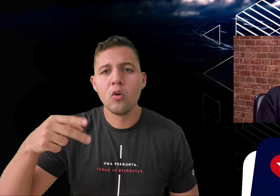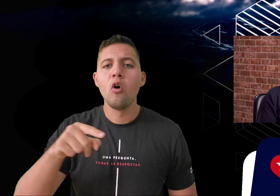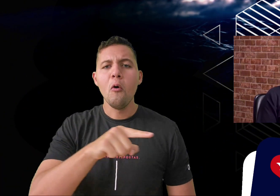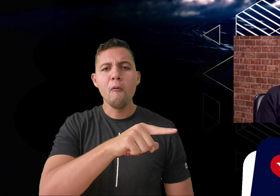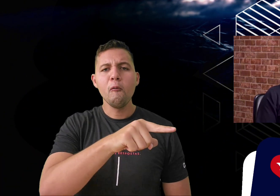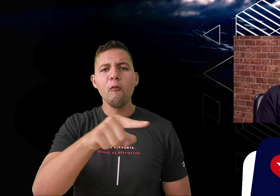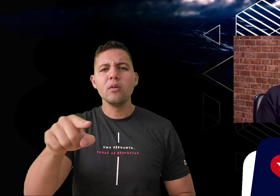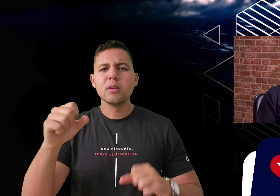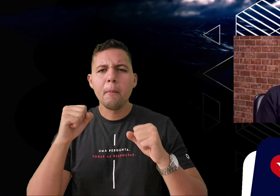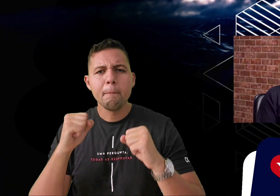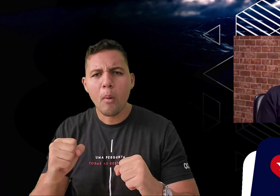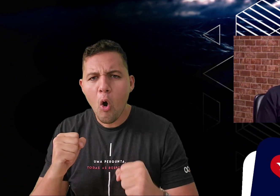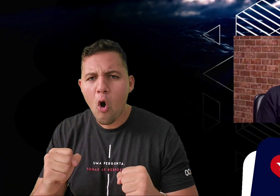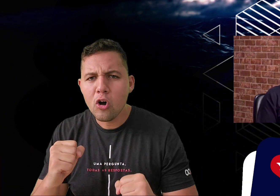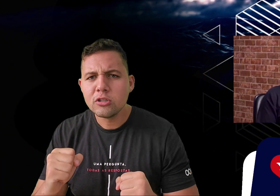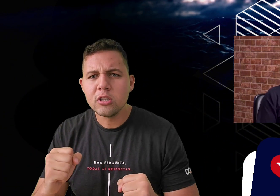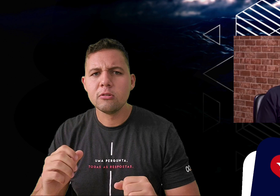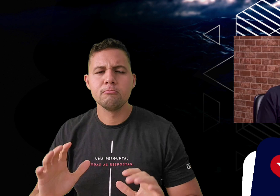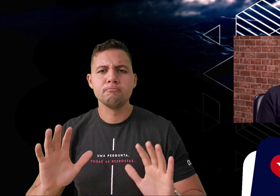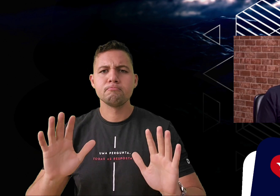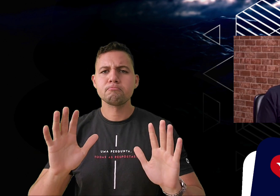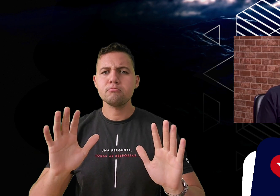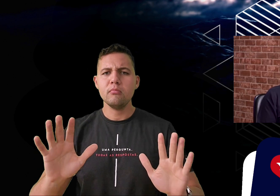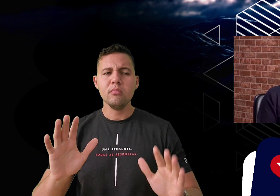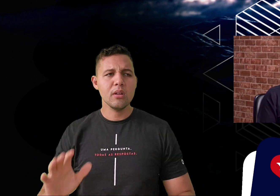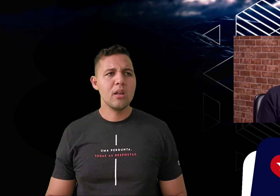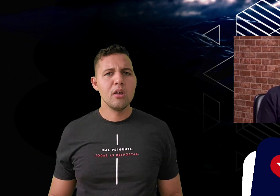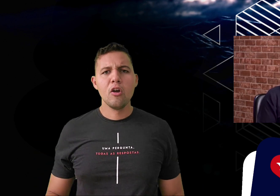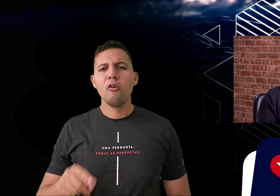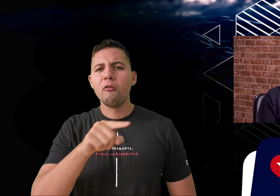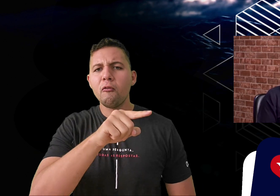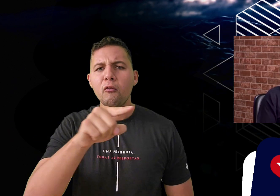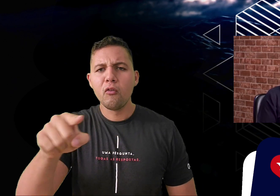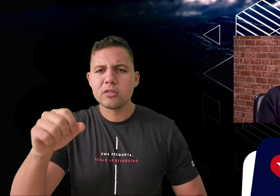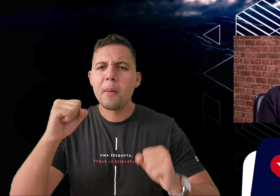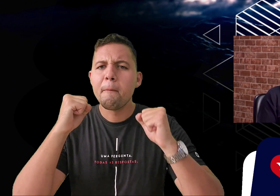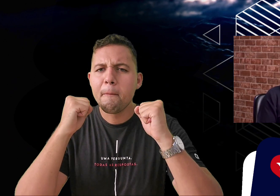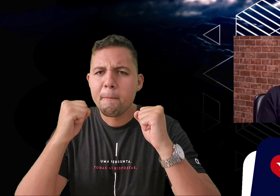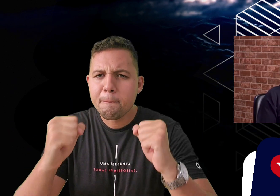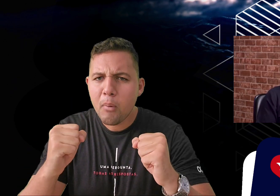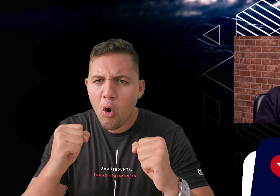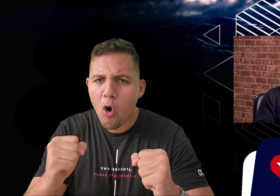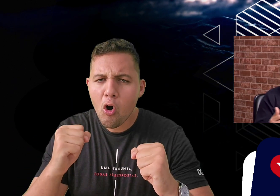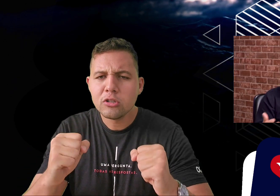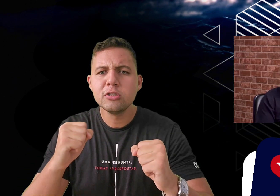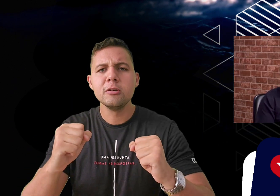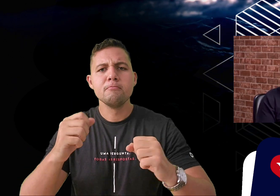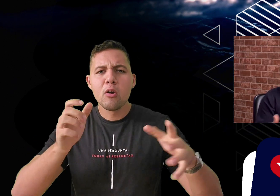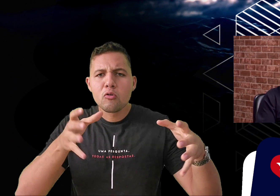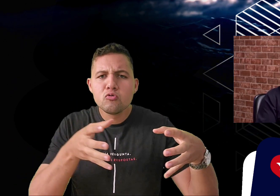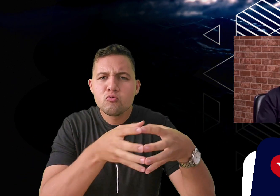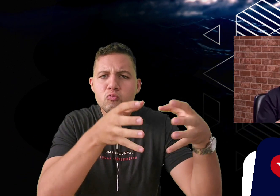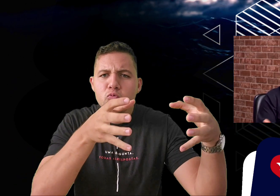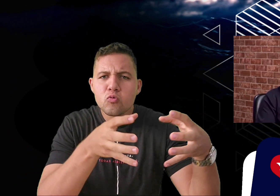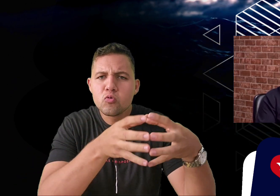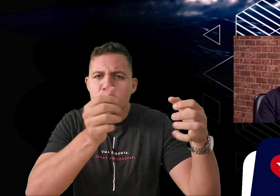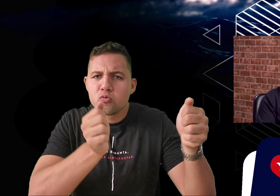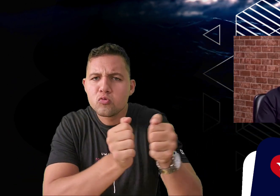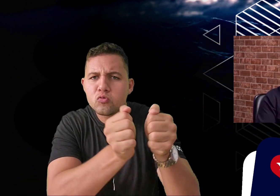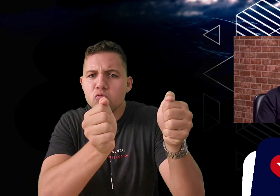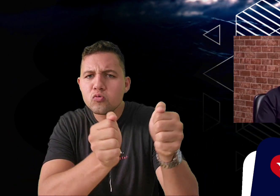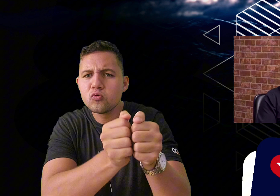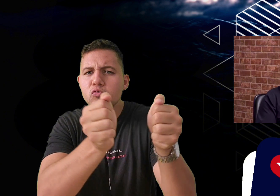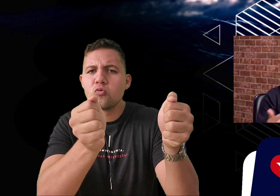em que sentido? Não só tipo assim, tá bom, não vou odiar não, mas também não vou amar. Não, é deixar de odiar e passar a